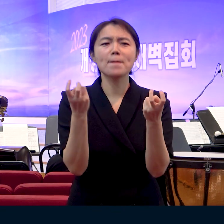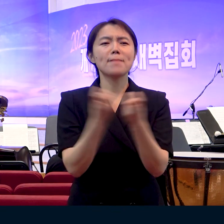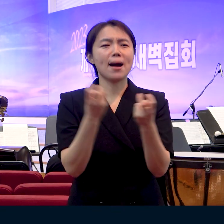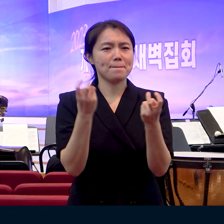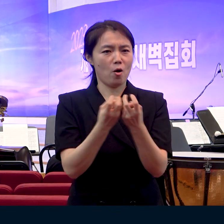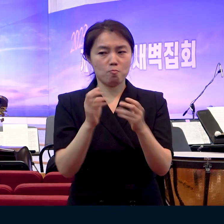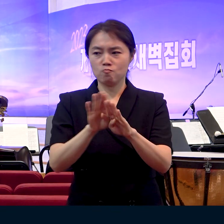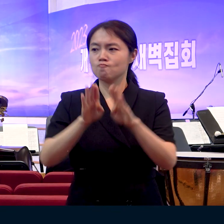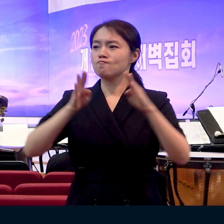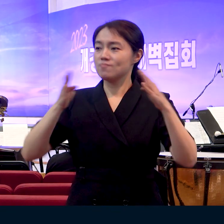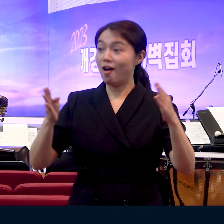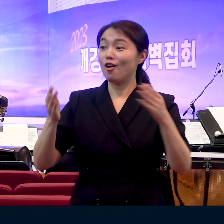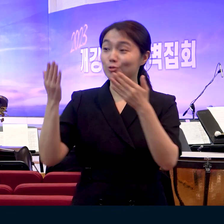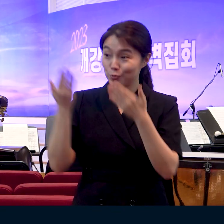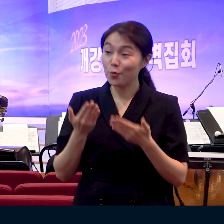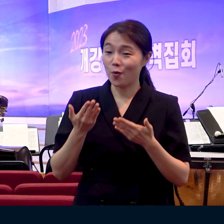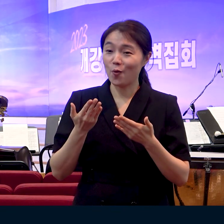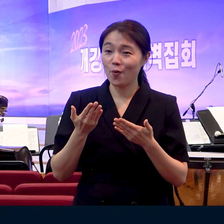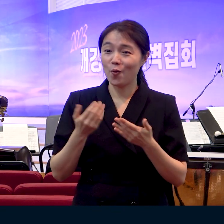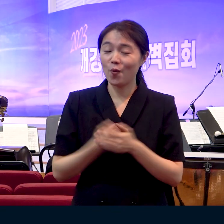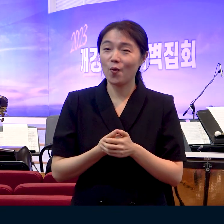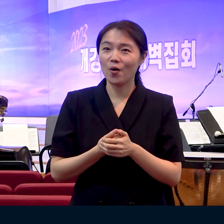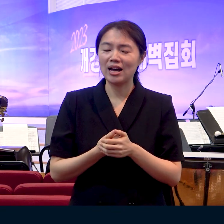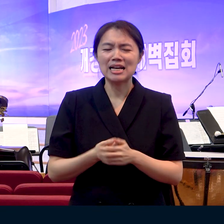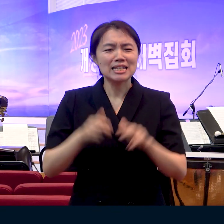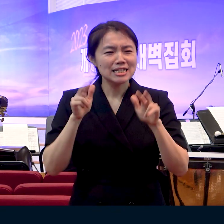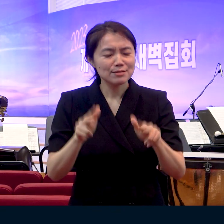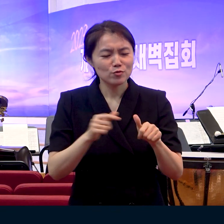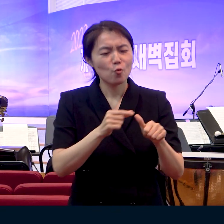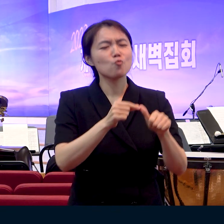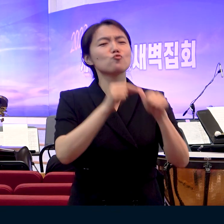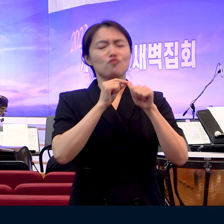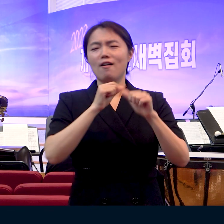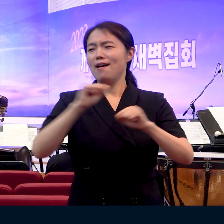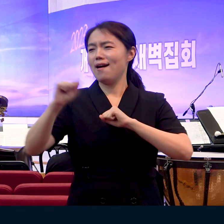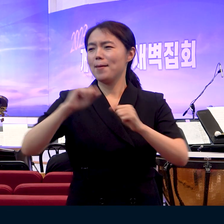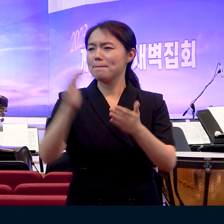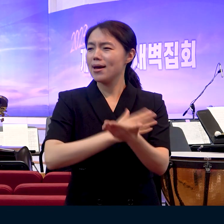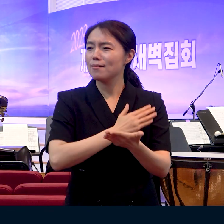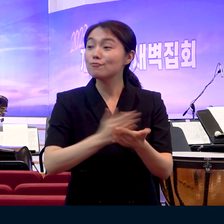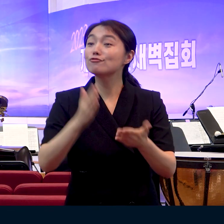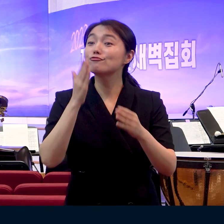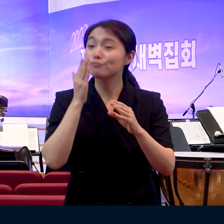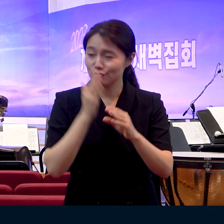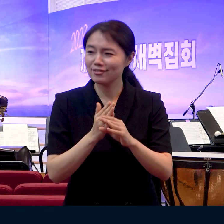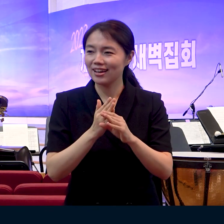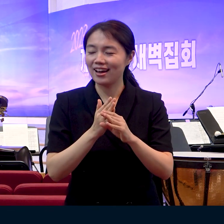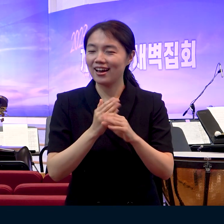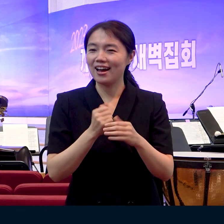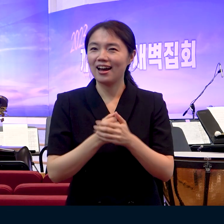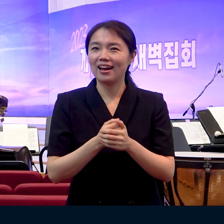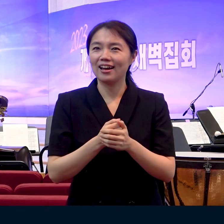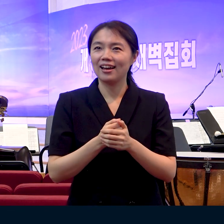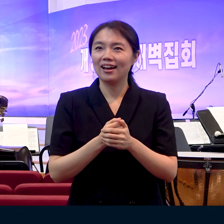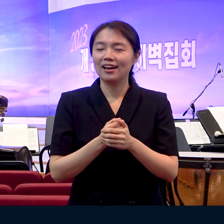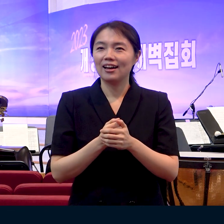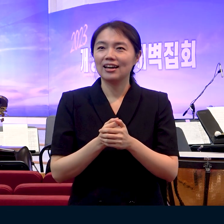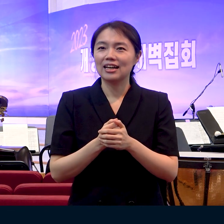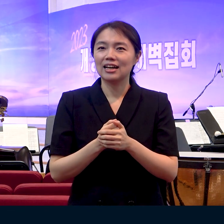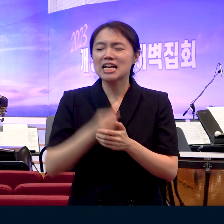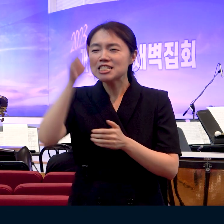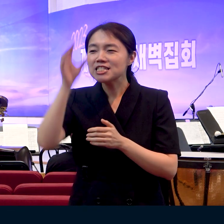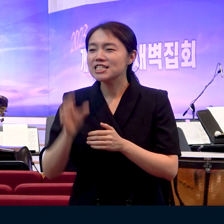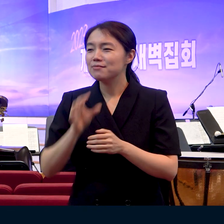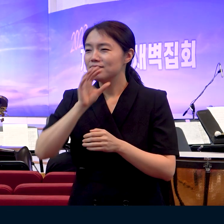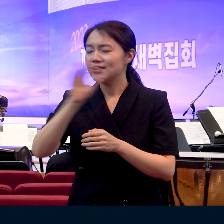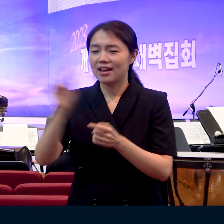사실을, 지금도 구원의 역사를 지금도 행하고 있다는 것을, 그 십자가의 대속의